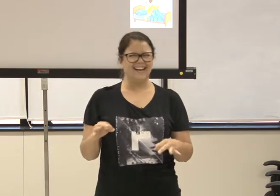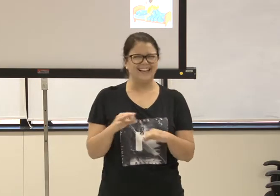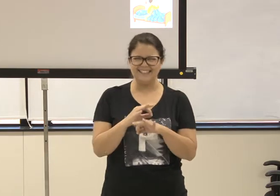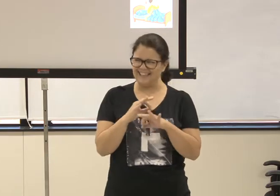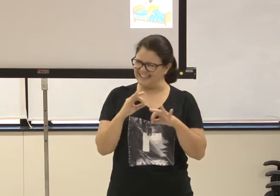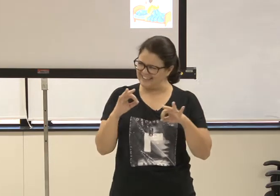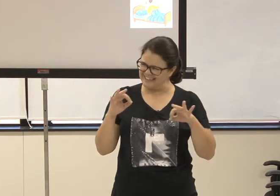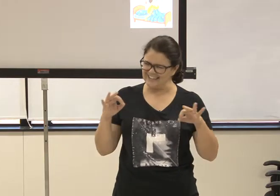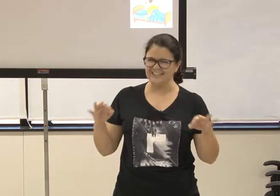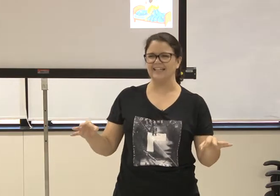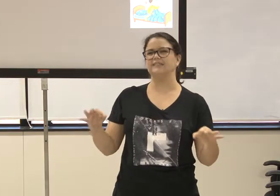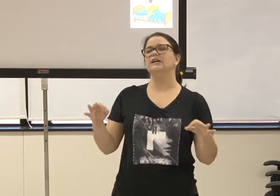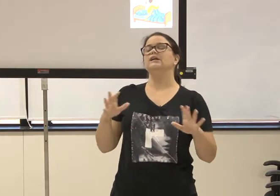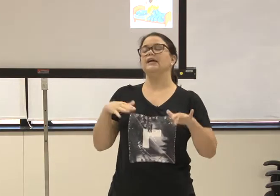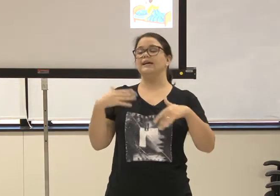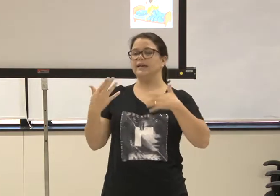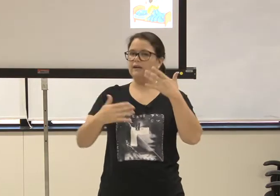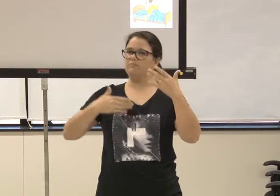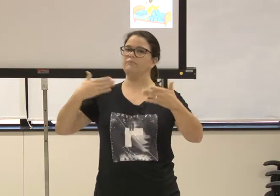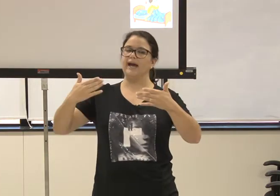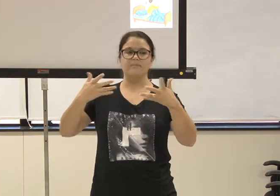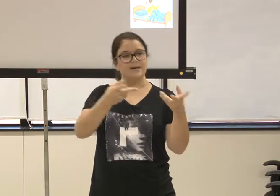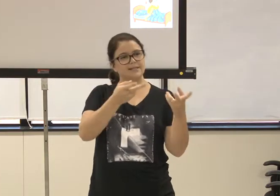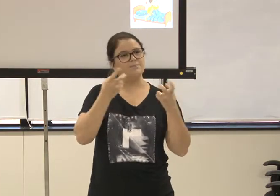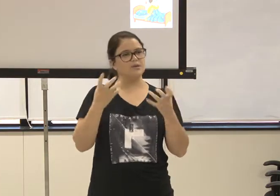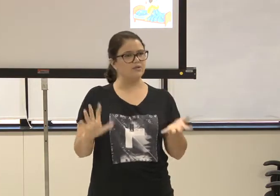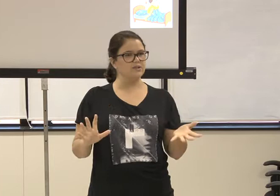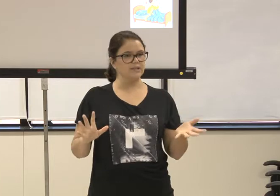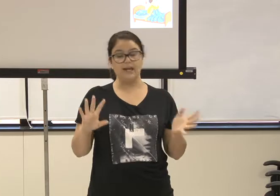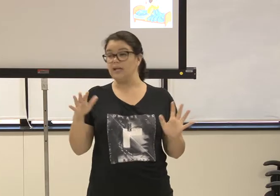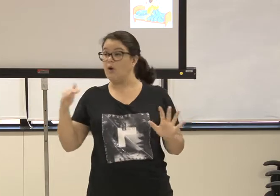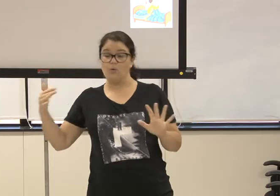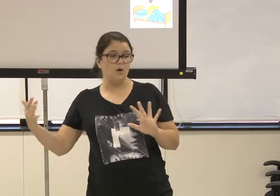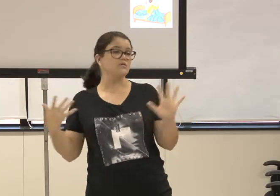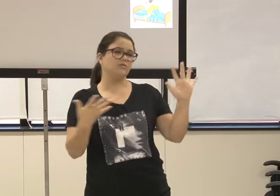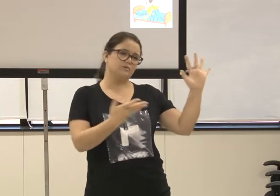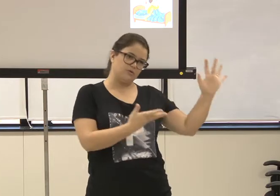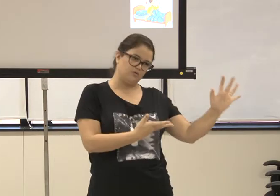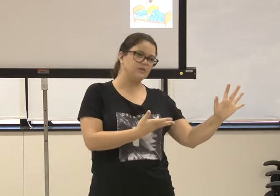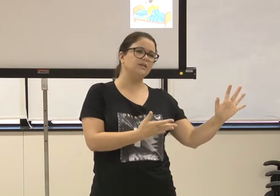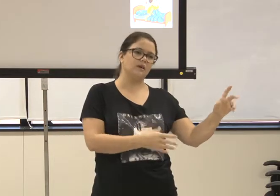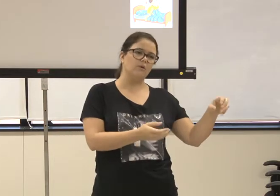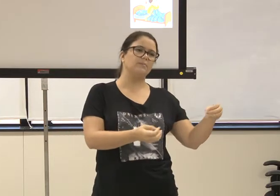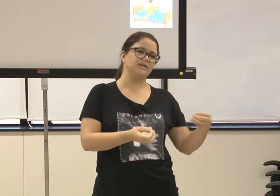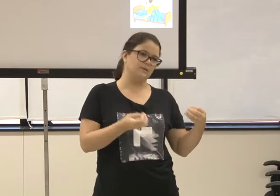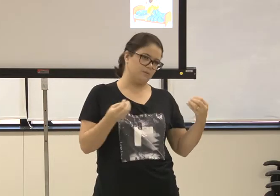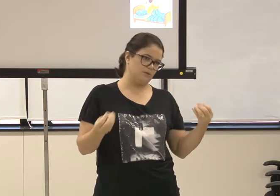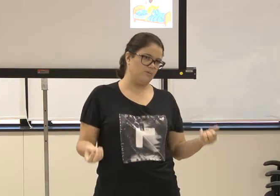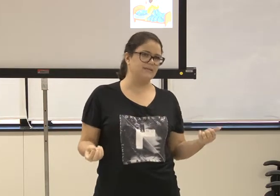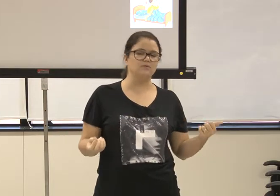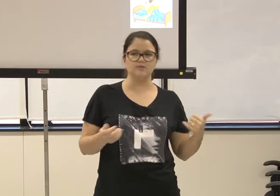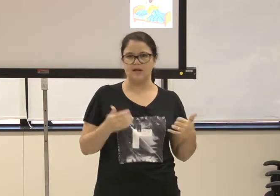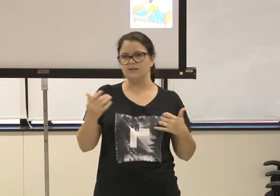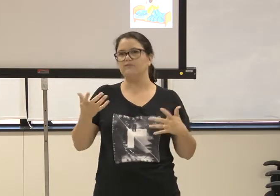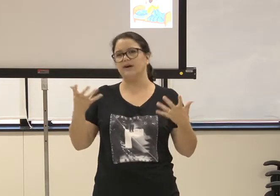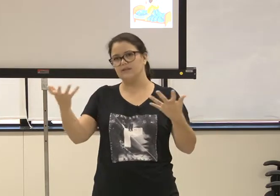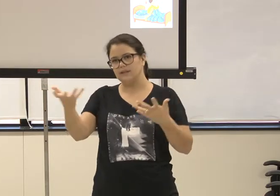Nada. E aí é a percepção que você tem. E algumas outras pessoas que têm uma percepção mais aguçada vai